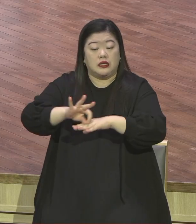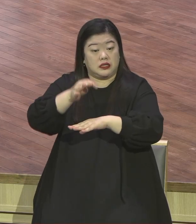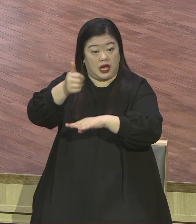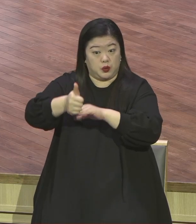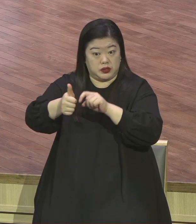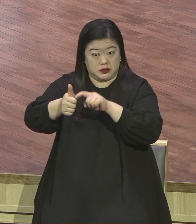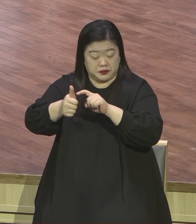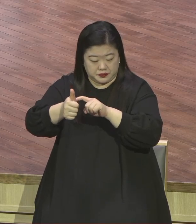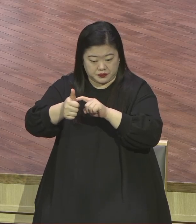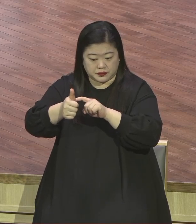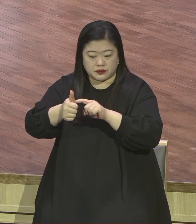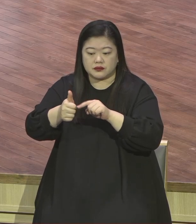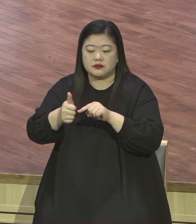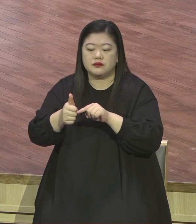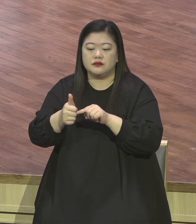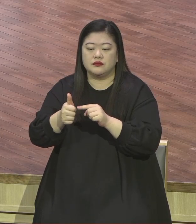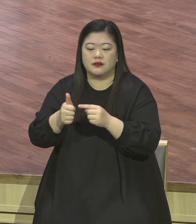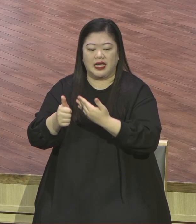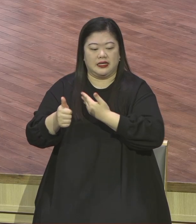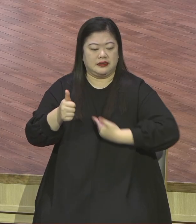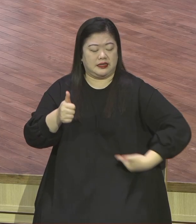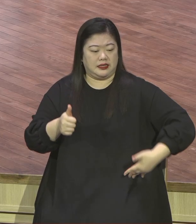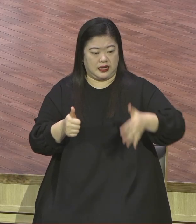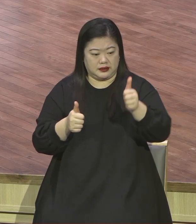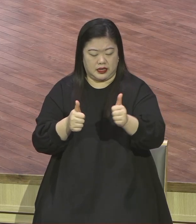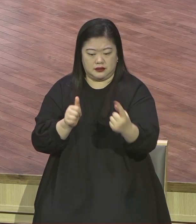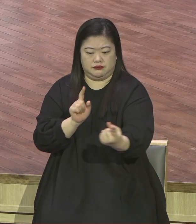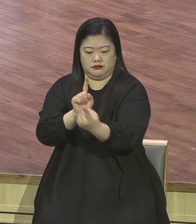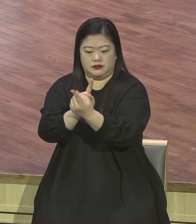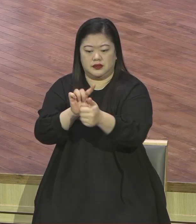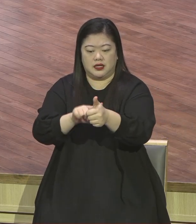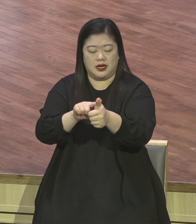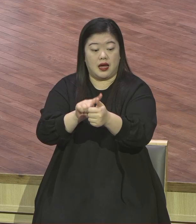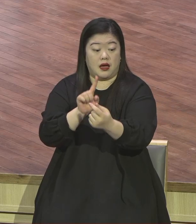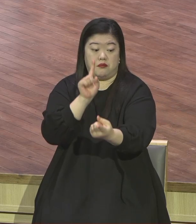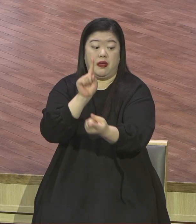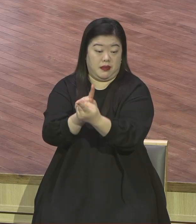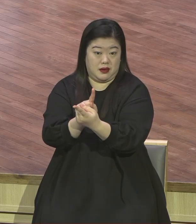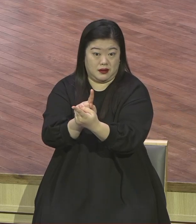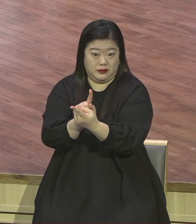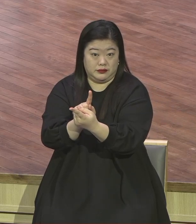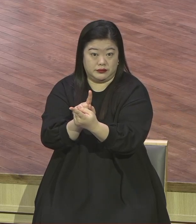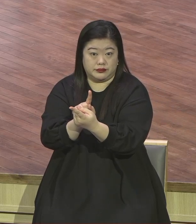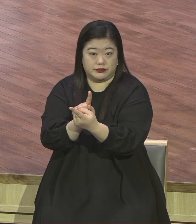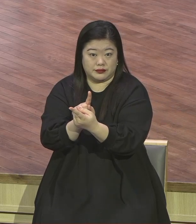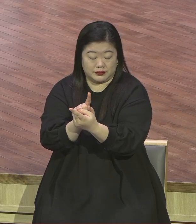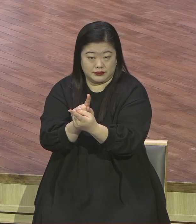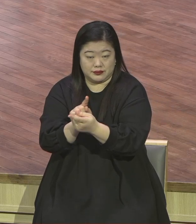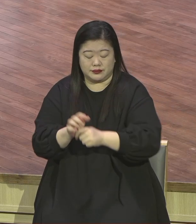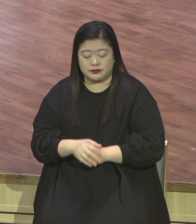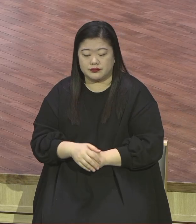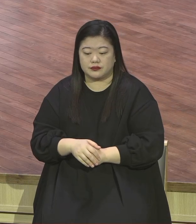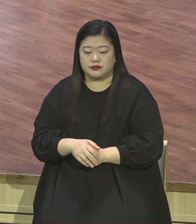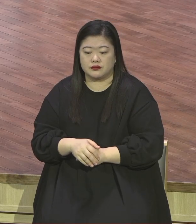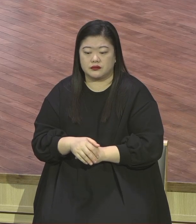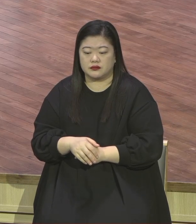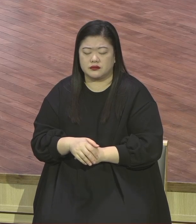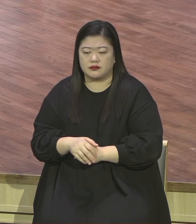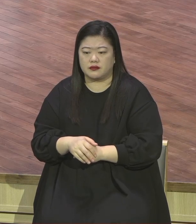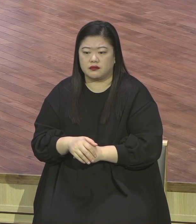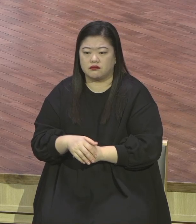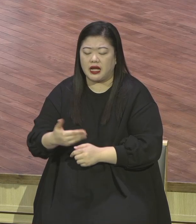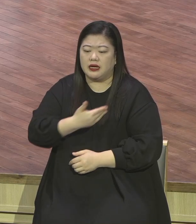제사장 아이멜렉을 따위시 만납니다. 아이멜렉을 만나서 제사장 아이멜렉에 우리가 먹을 것